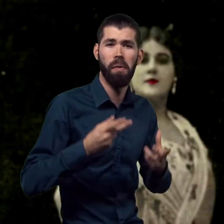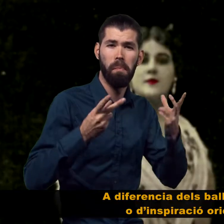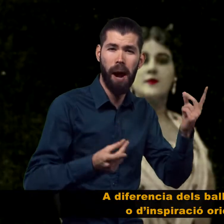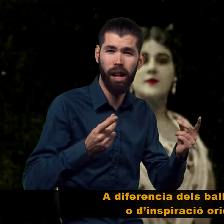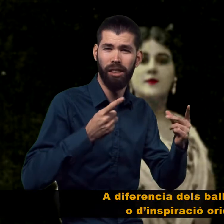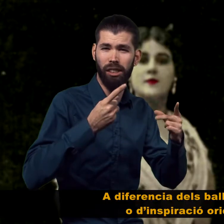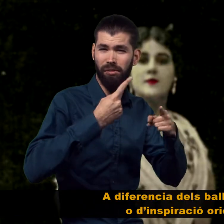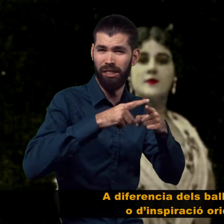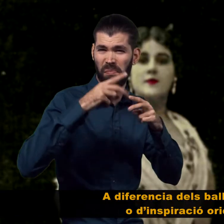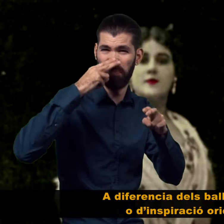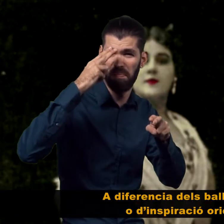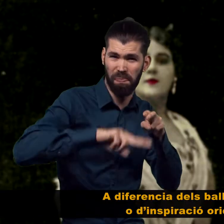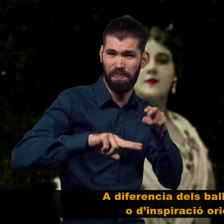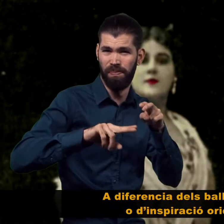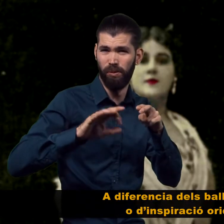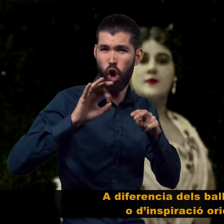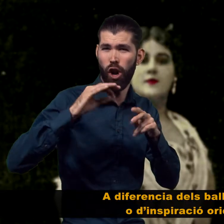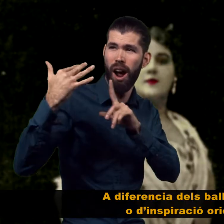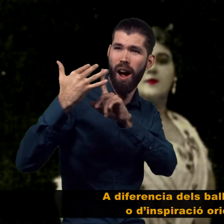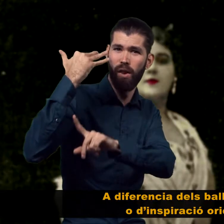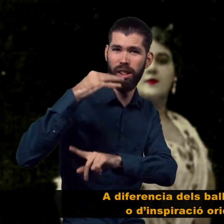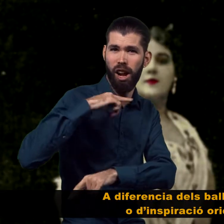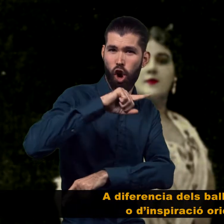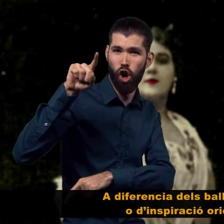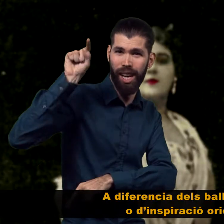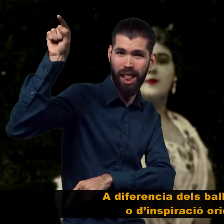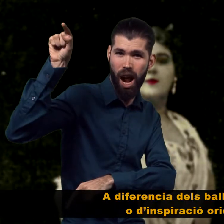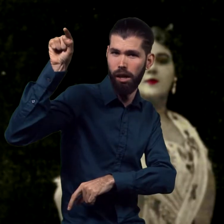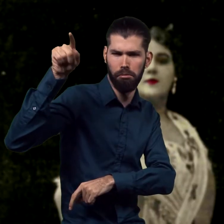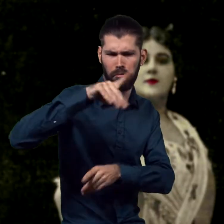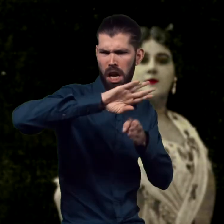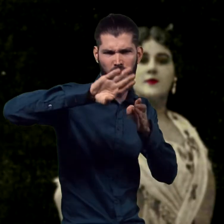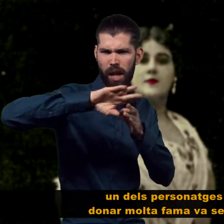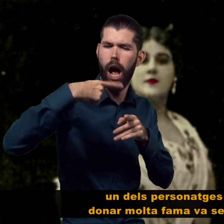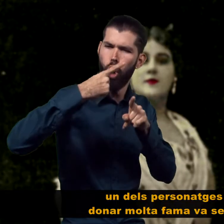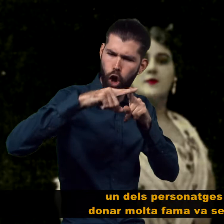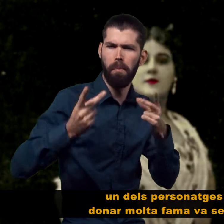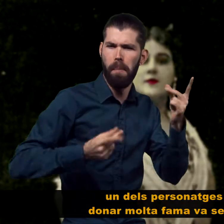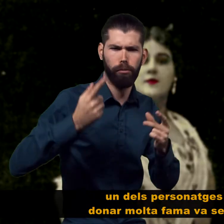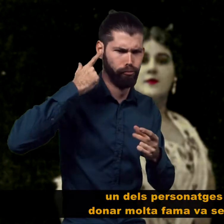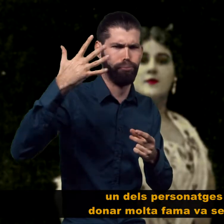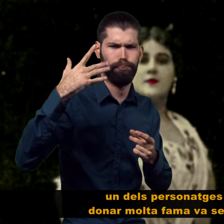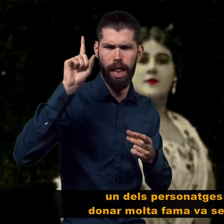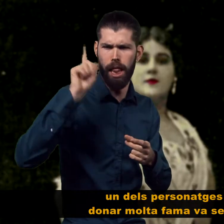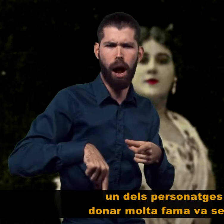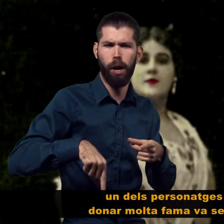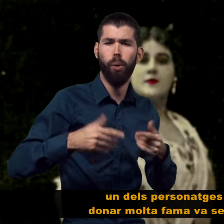A diferència dels balls exòtics o d'inspiració oriental, un dels personatges que li va donar molta fama va ser la Maja.